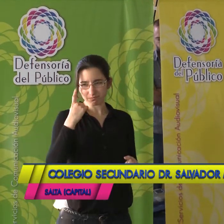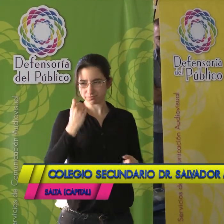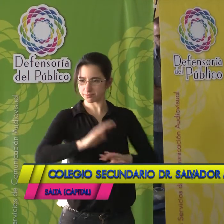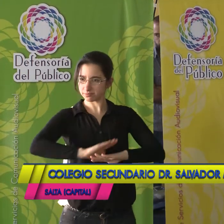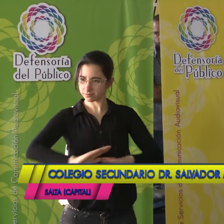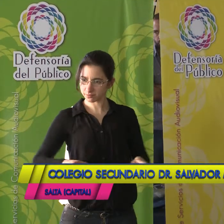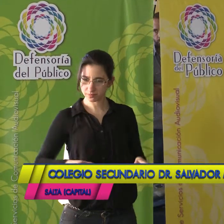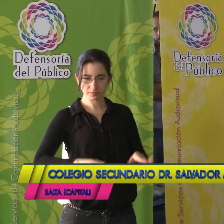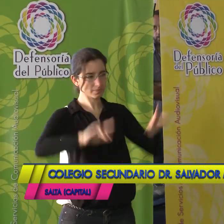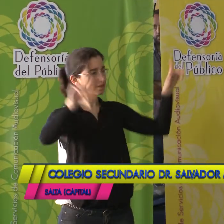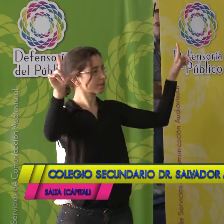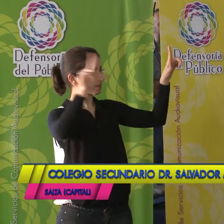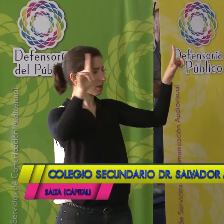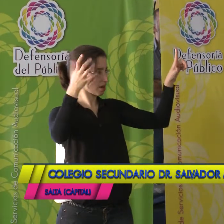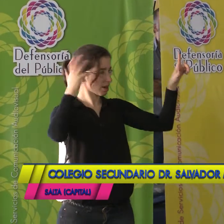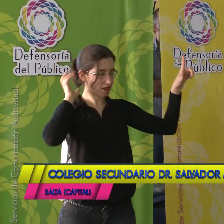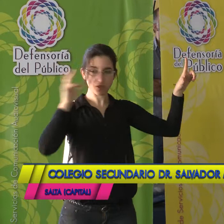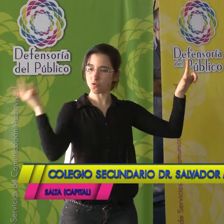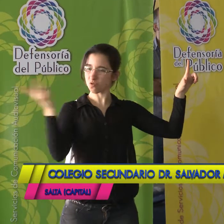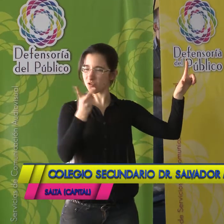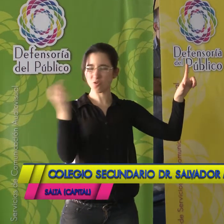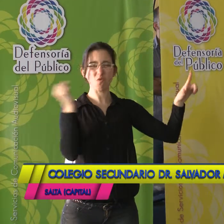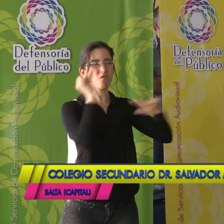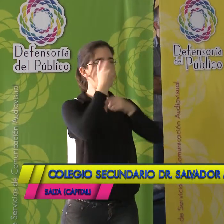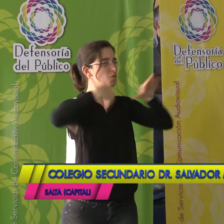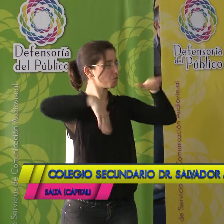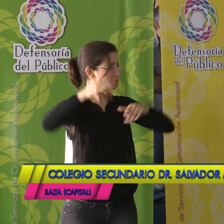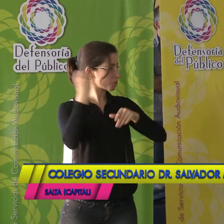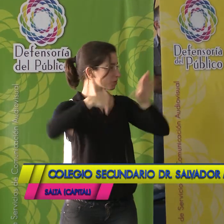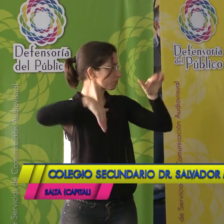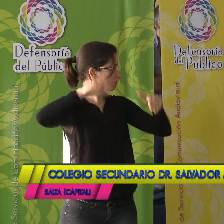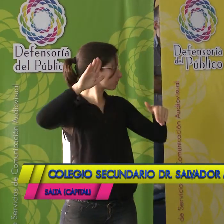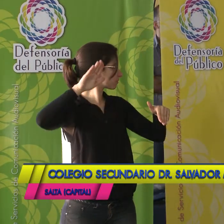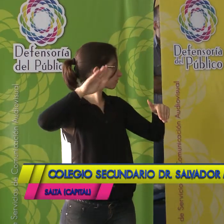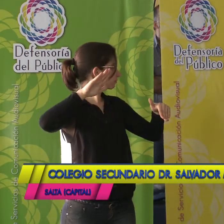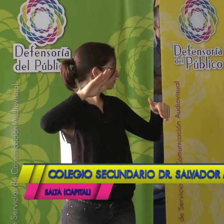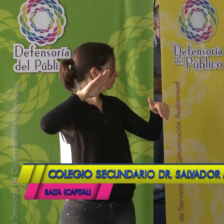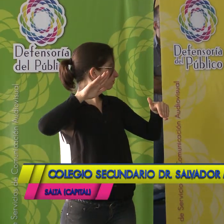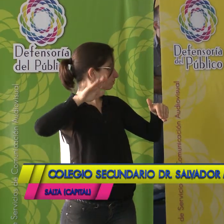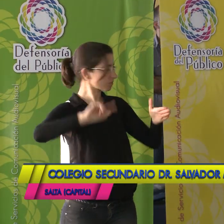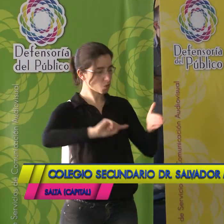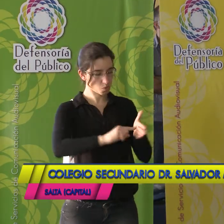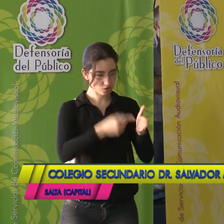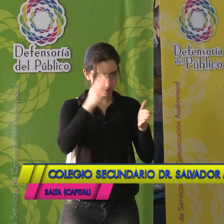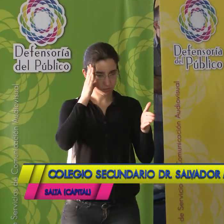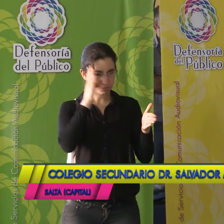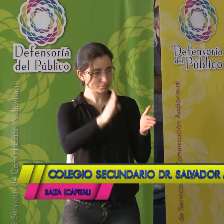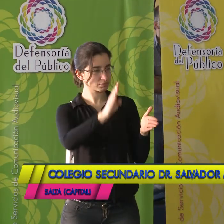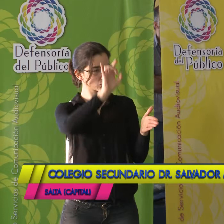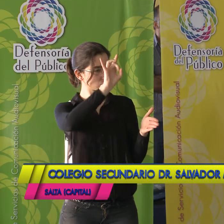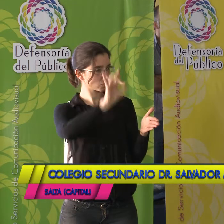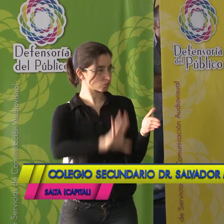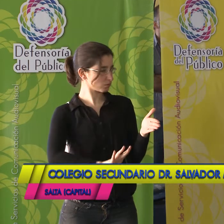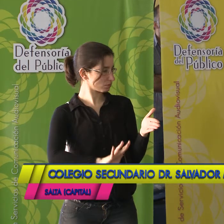los medios de comunicación más importantes solamente están en la provincia de Buenos Aires, solamente